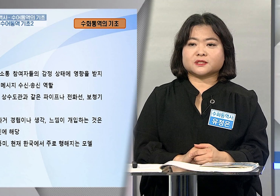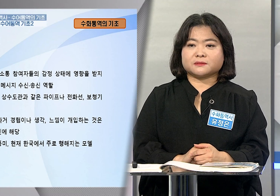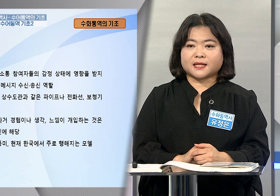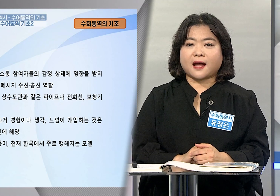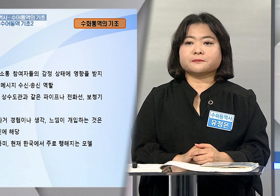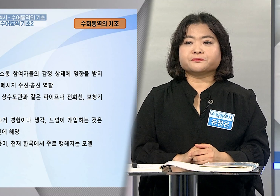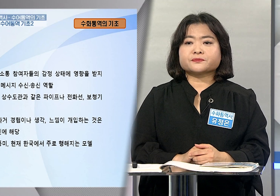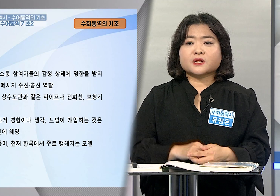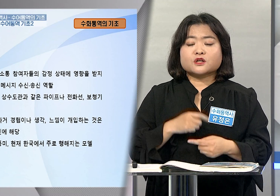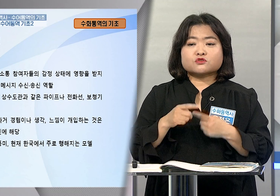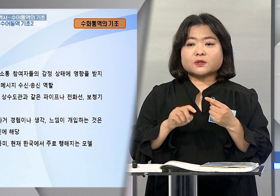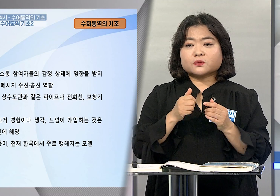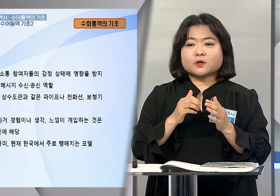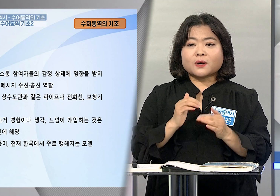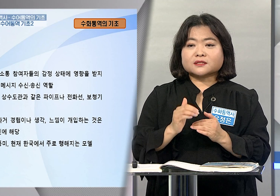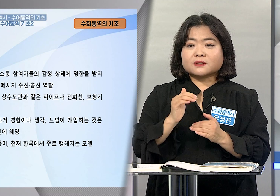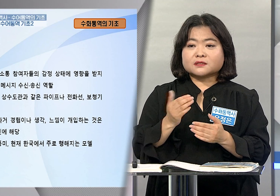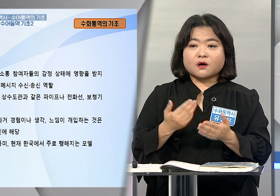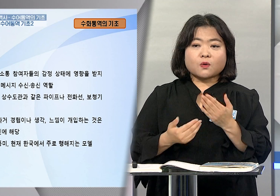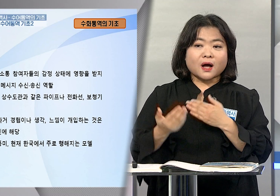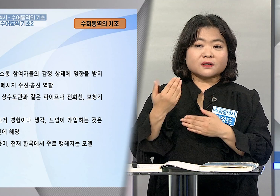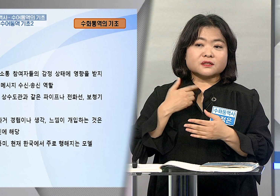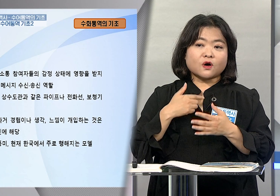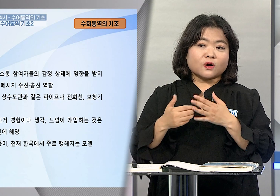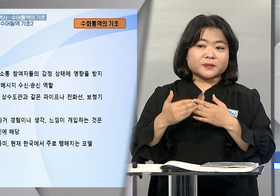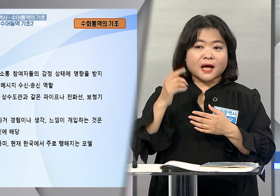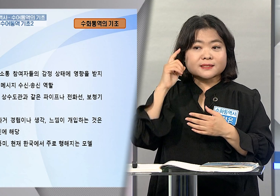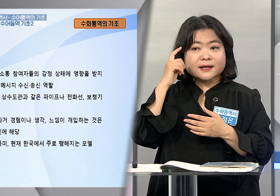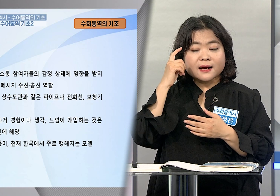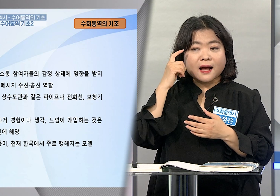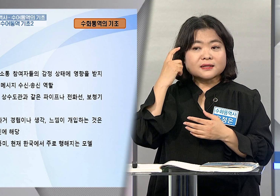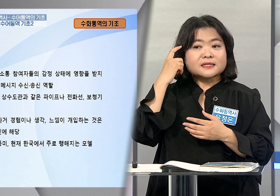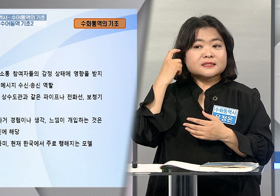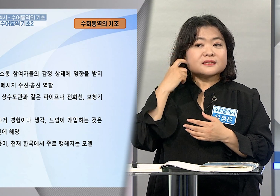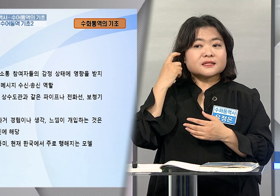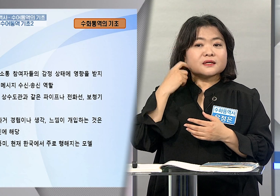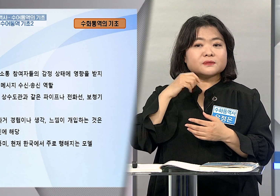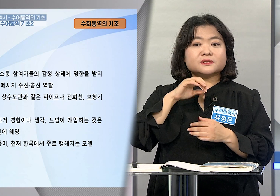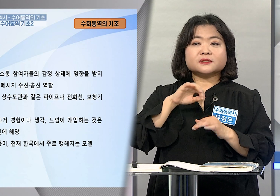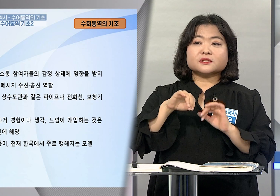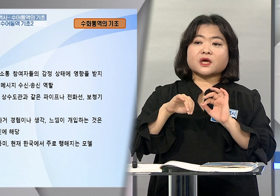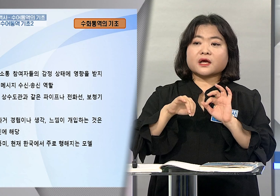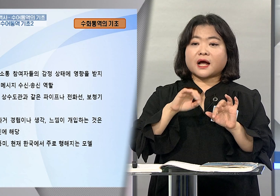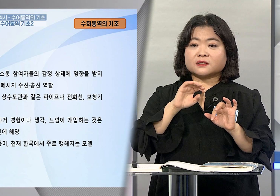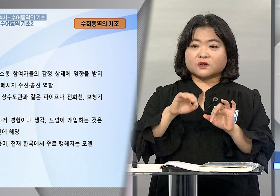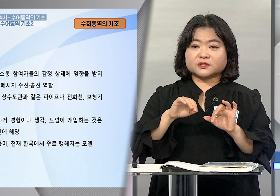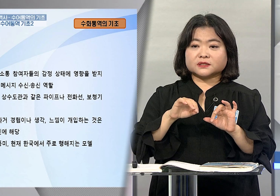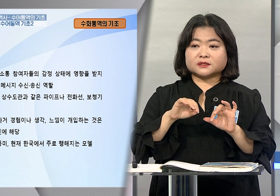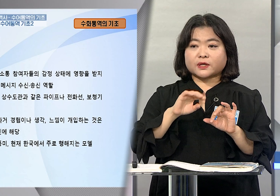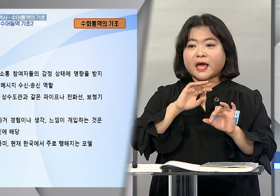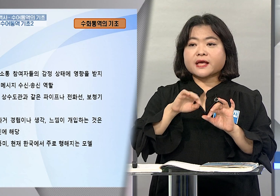있습니다. 수화통역 과정에서 과거의 경험이나 생각, 느낌을 개입하는 것은